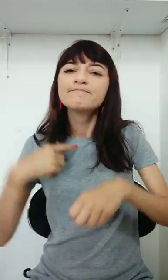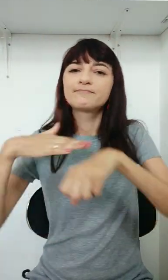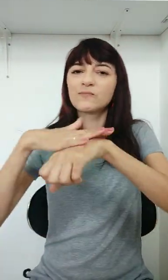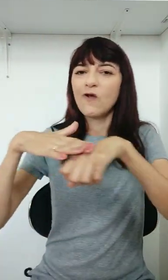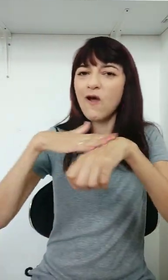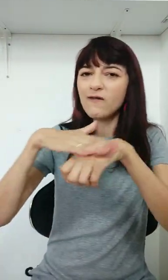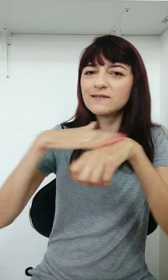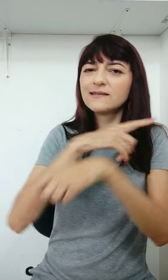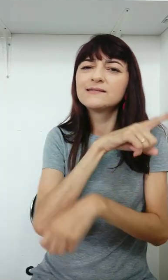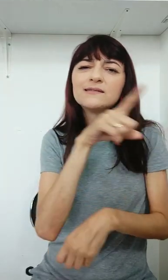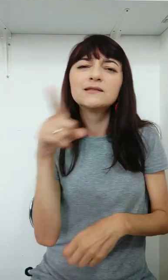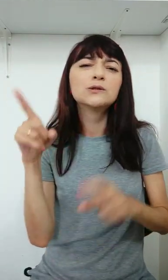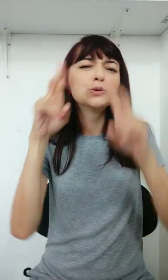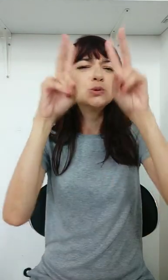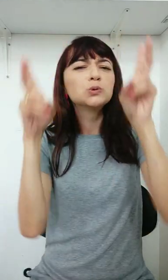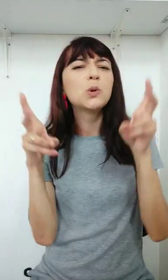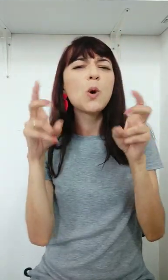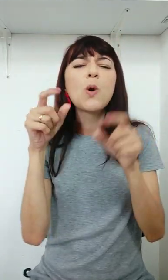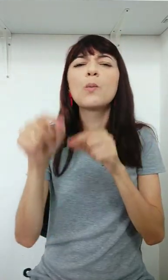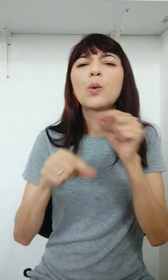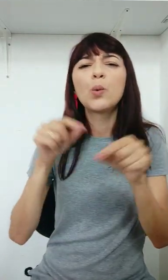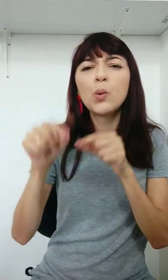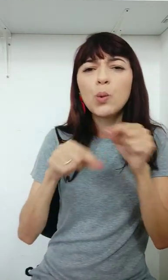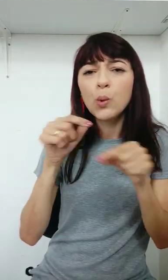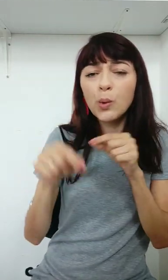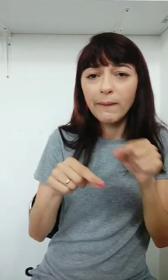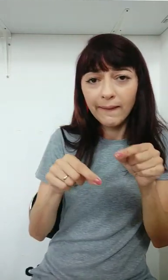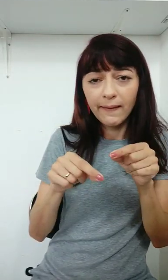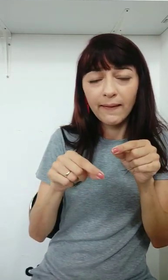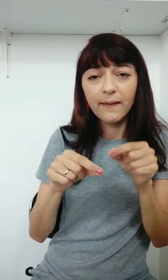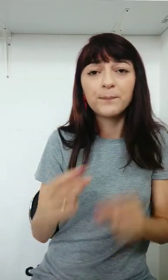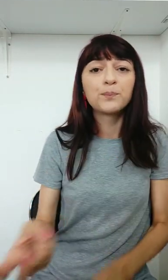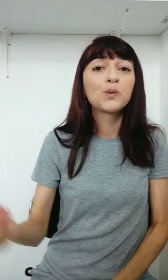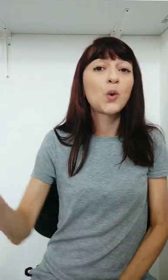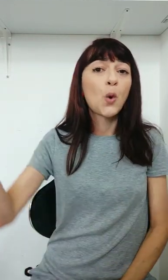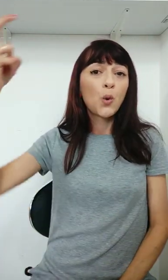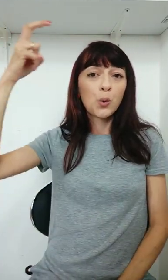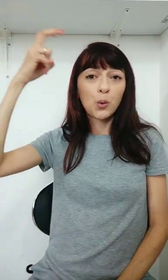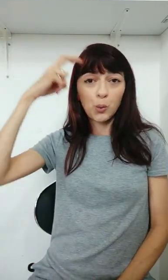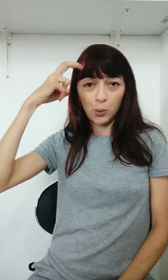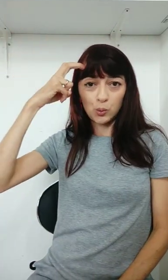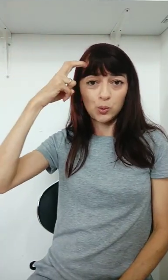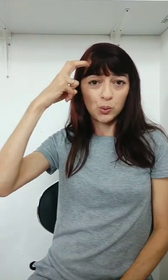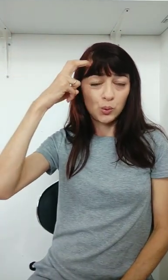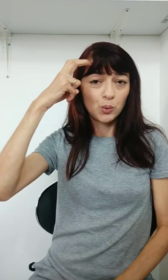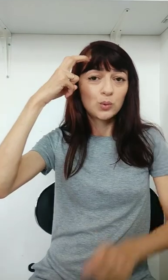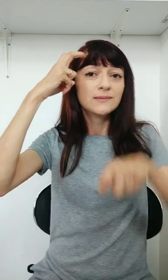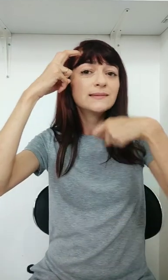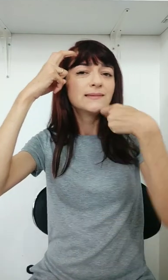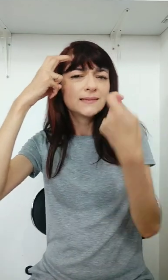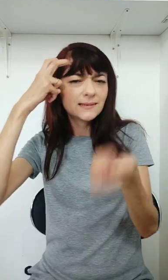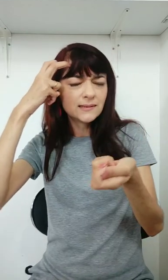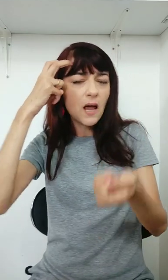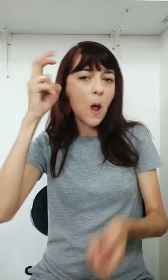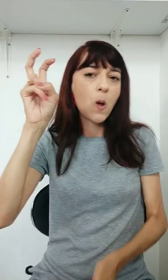falar sobre um tema muito importante. Eu gostaria de conversar com vocês sobre a cultura. Olha só, esse é o